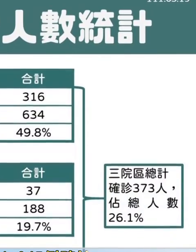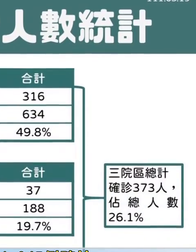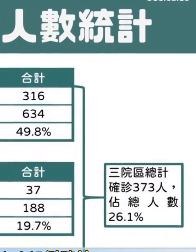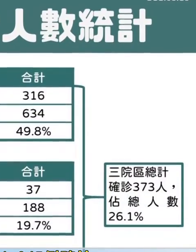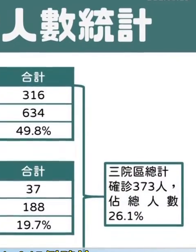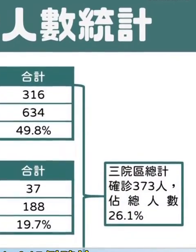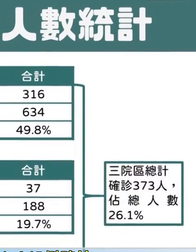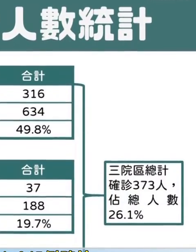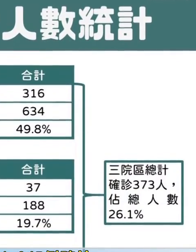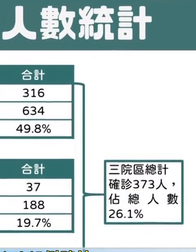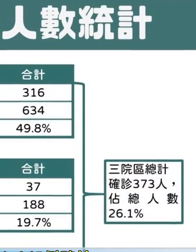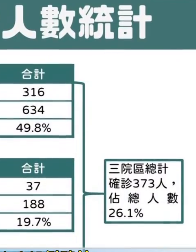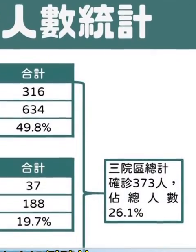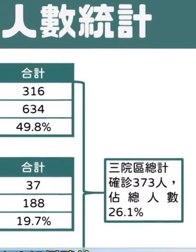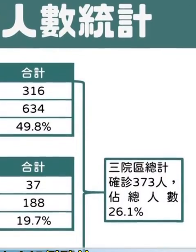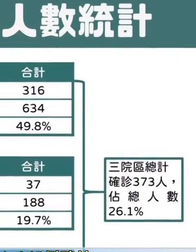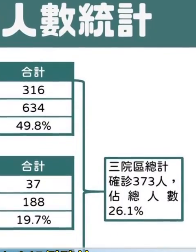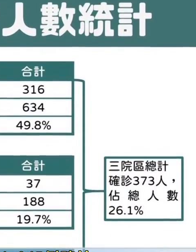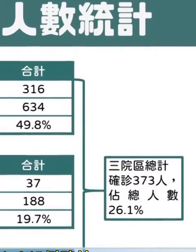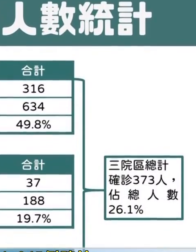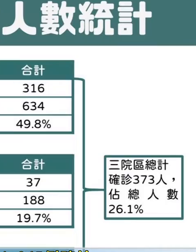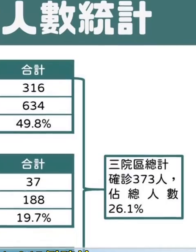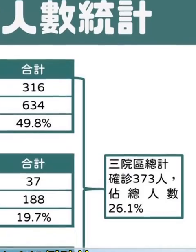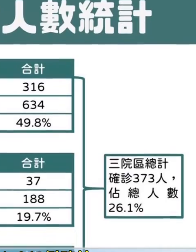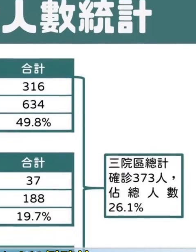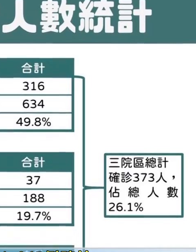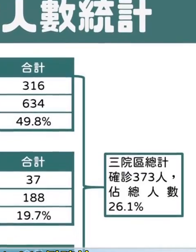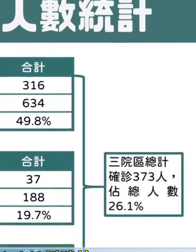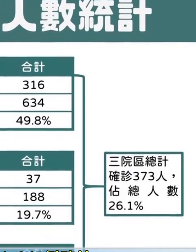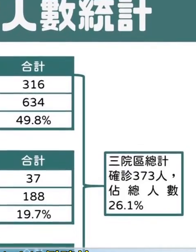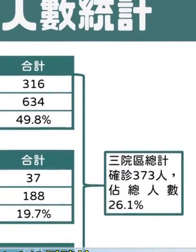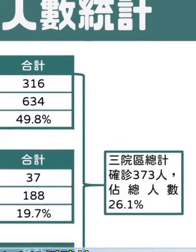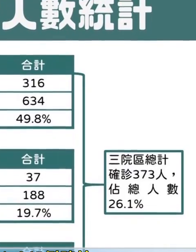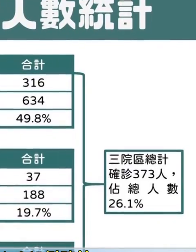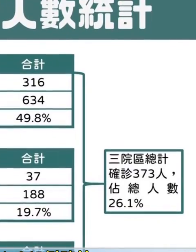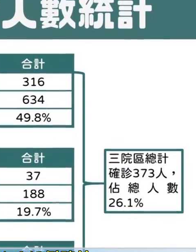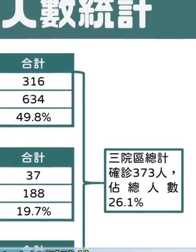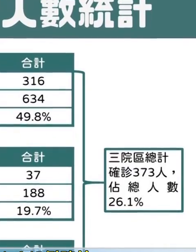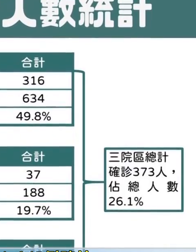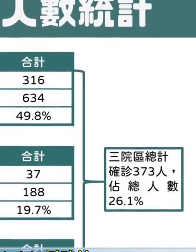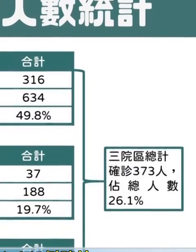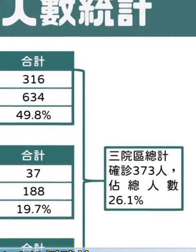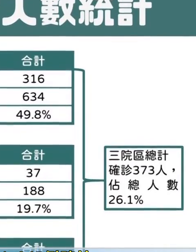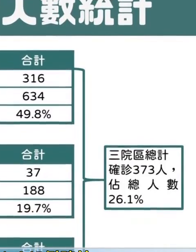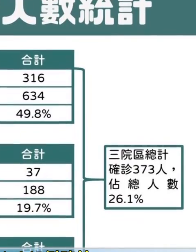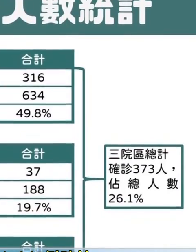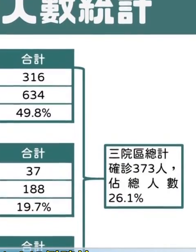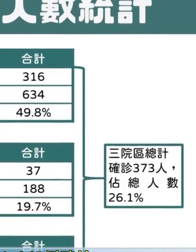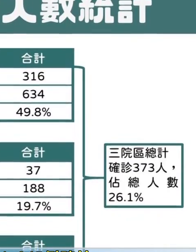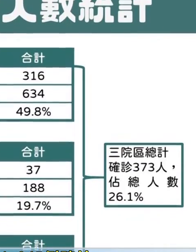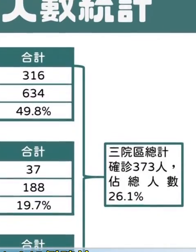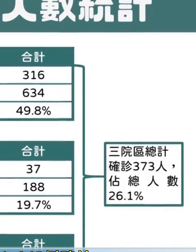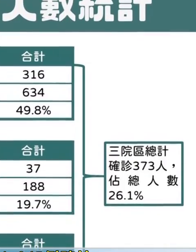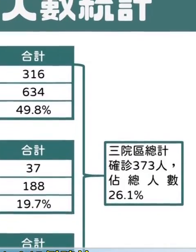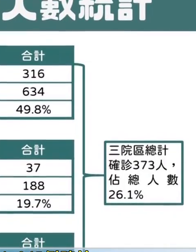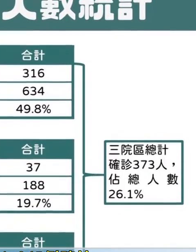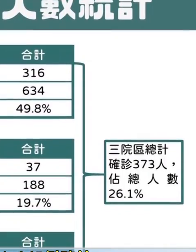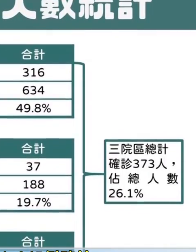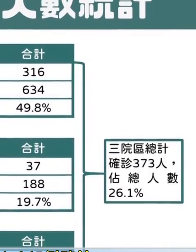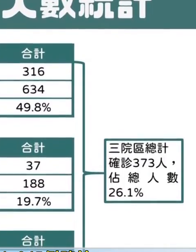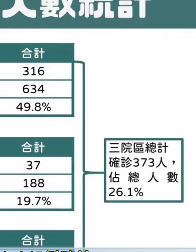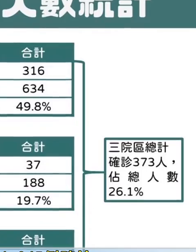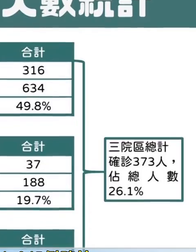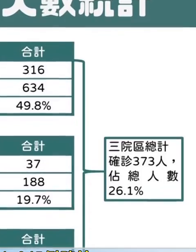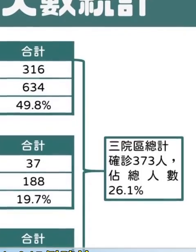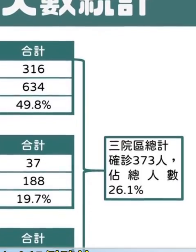到万里医院区那总共确诊的人数是216人，那中间包括住民291人跟